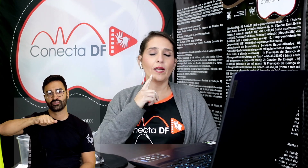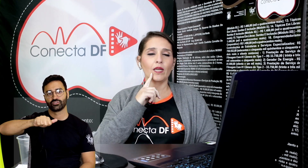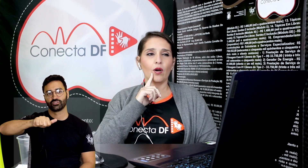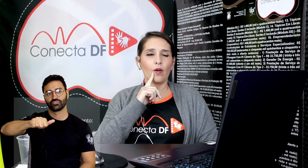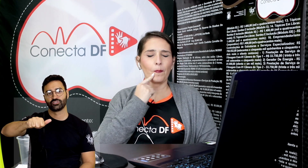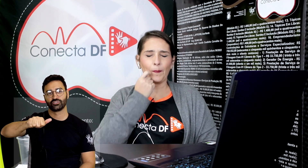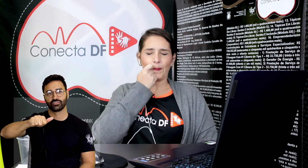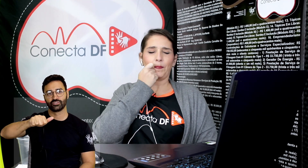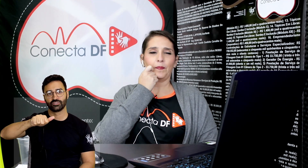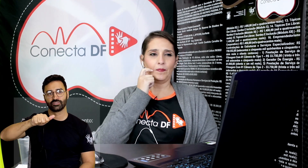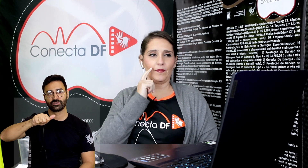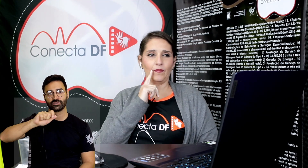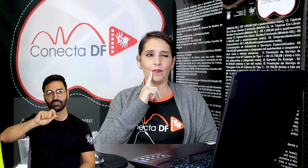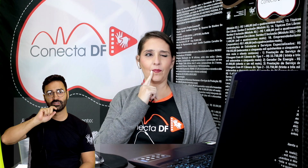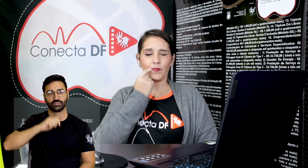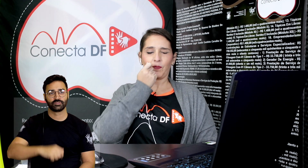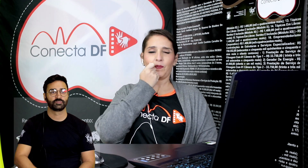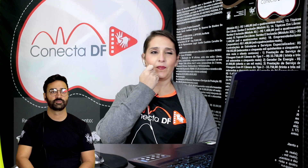Ou aqui, ó.